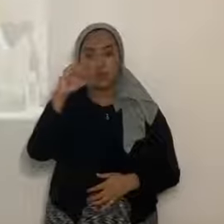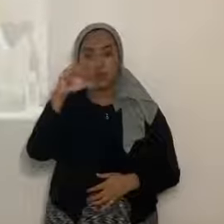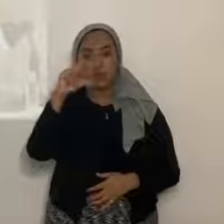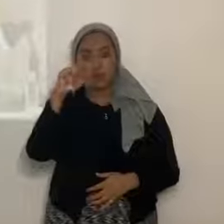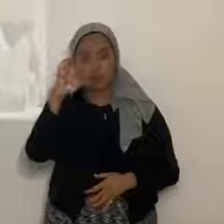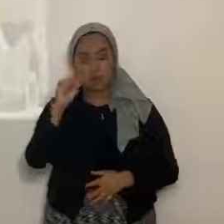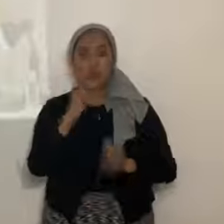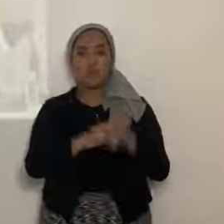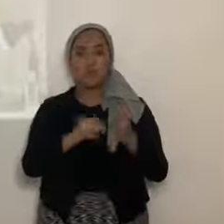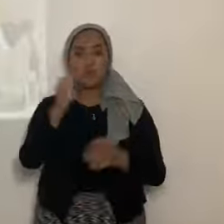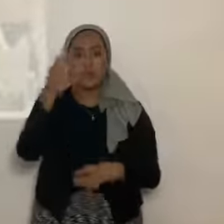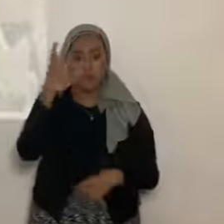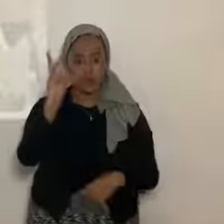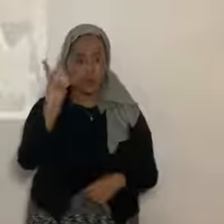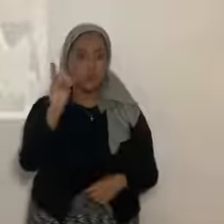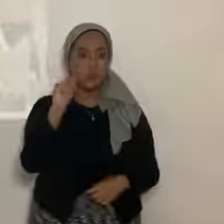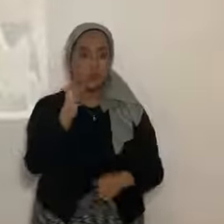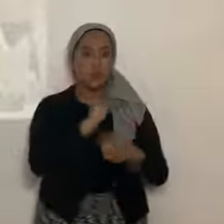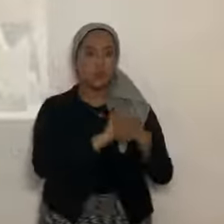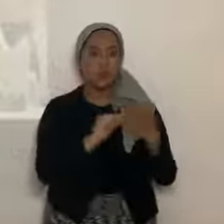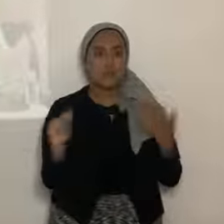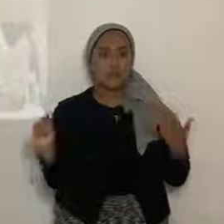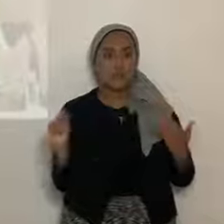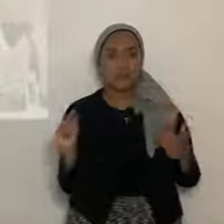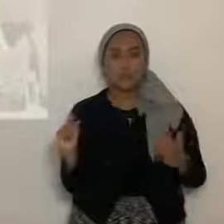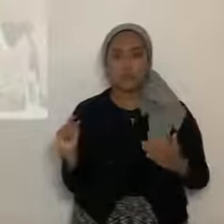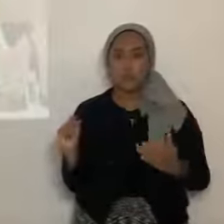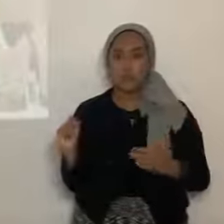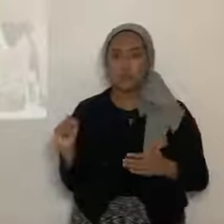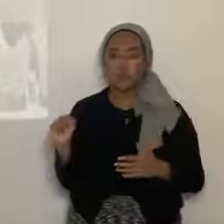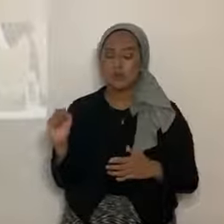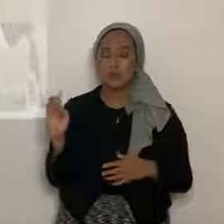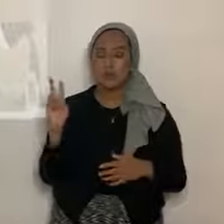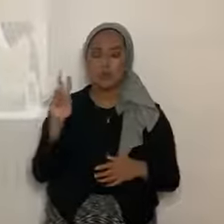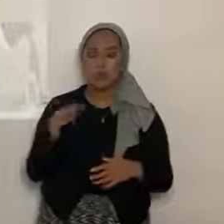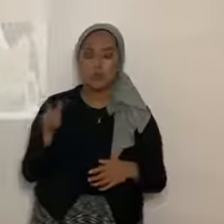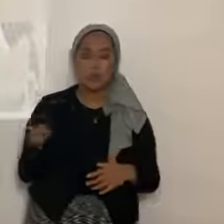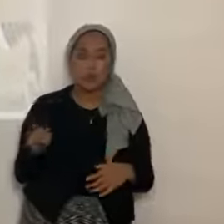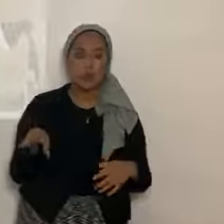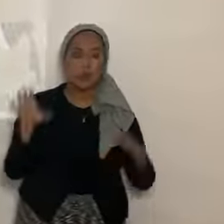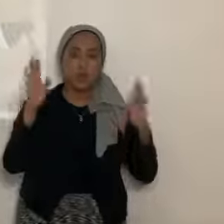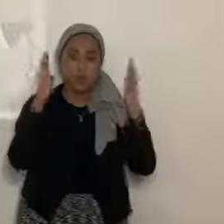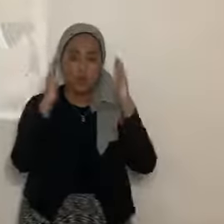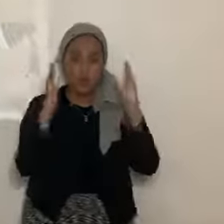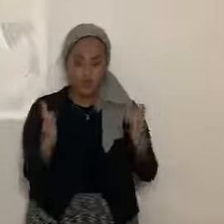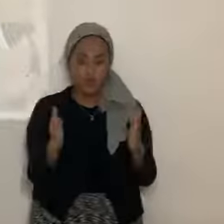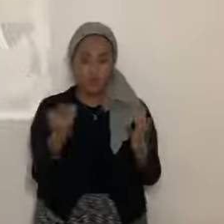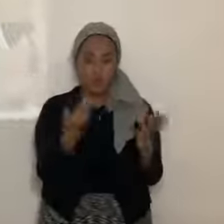Primera de Crónicas 16, el verso 22. Atención a este punto porque es muy